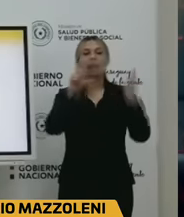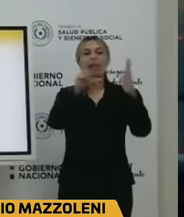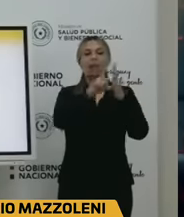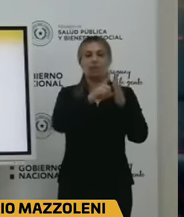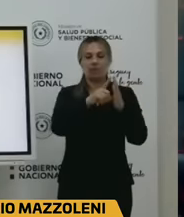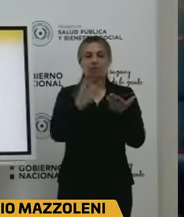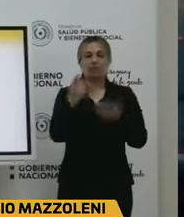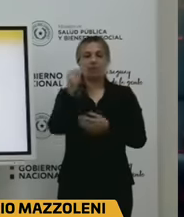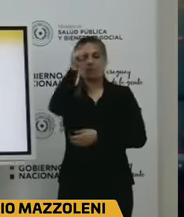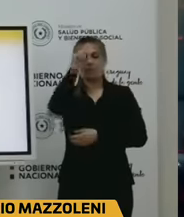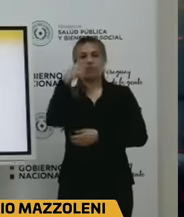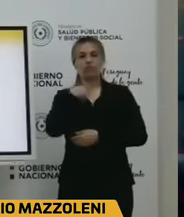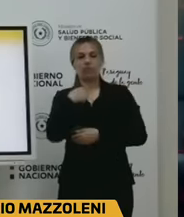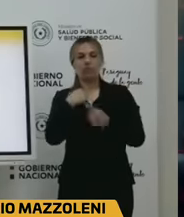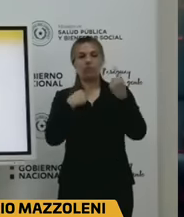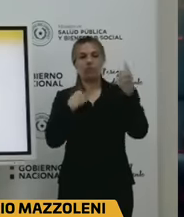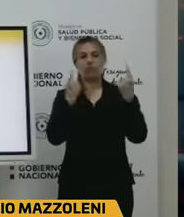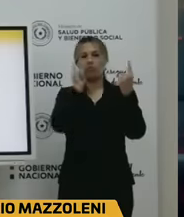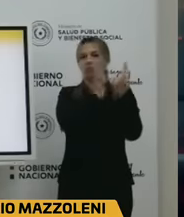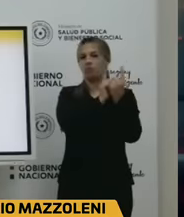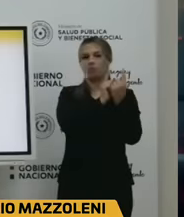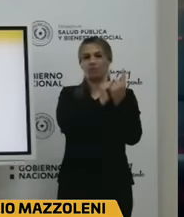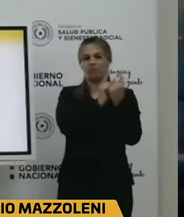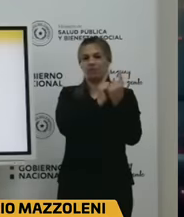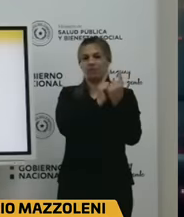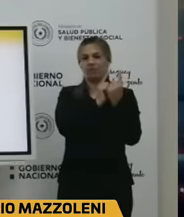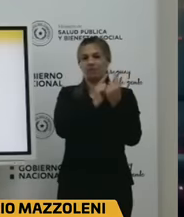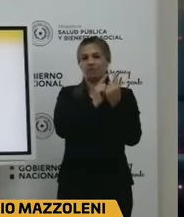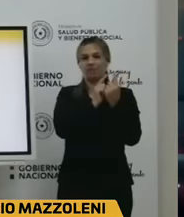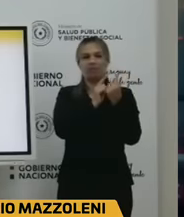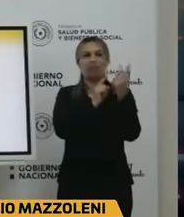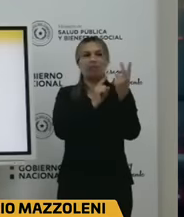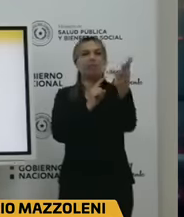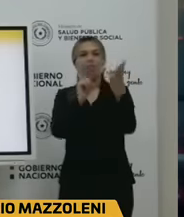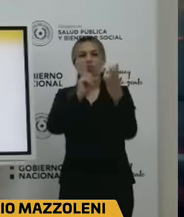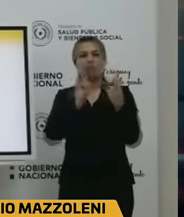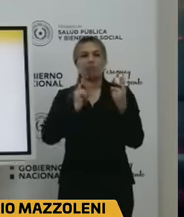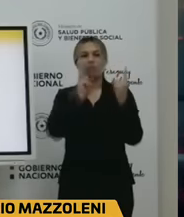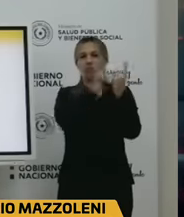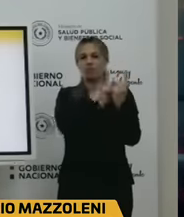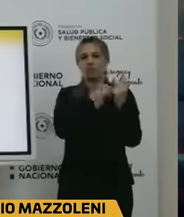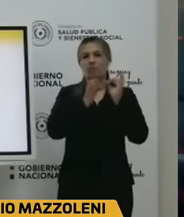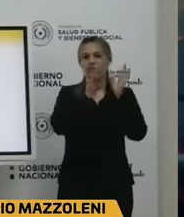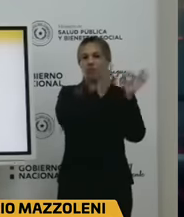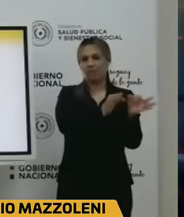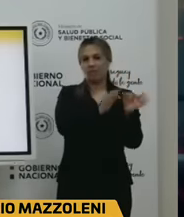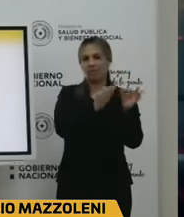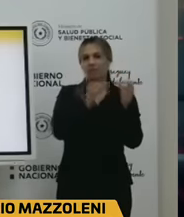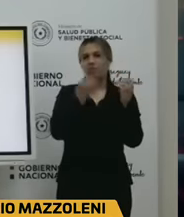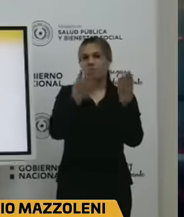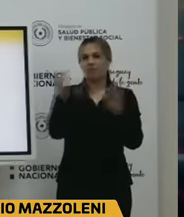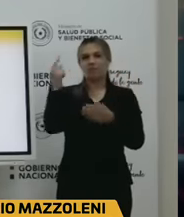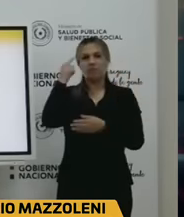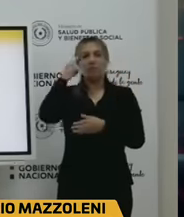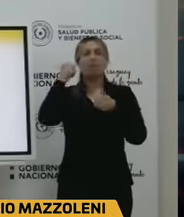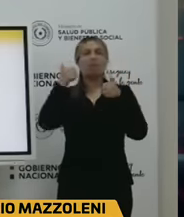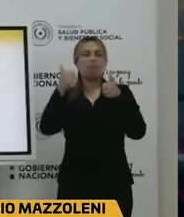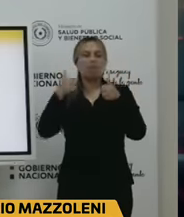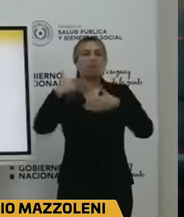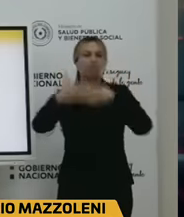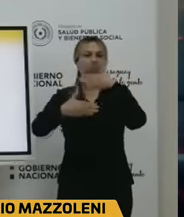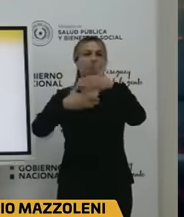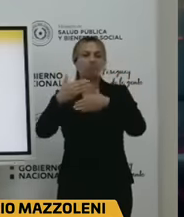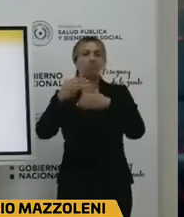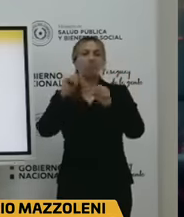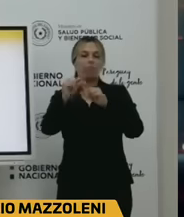en 1-1, ¿verdad? Entonces es un nivel bastante auspicioso. En resumidas cuentas, nosotros vamos a ir